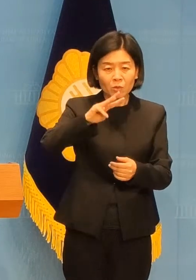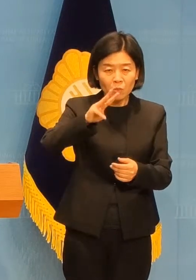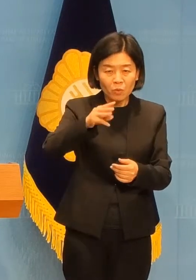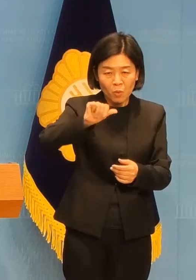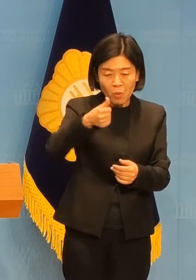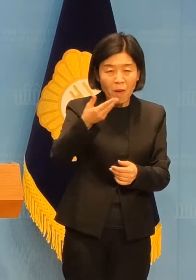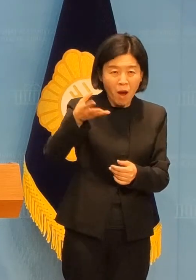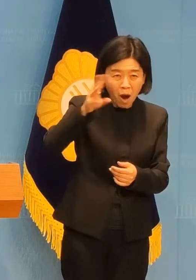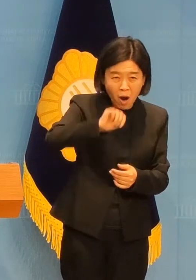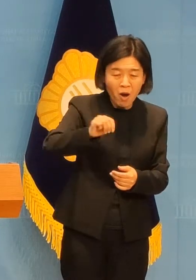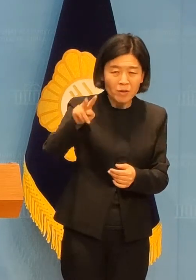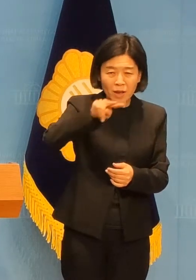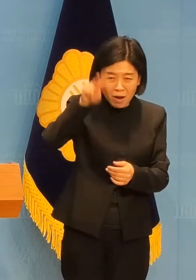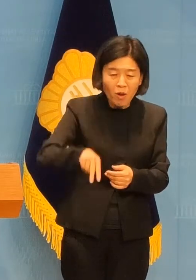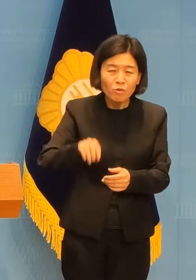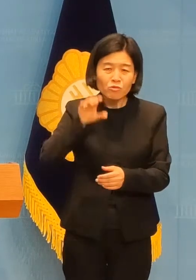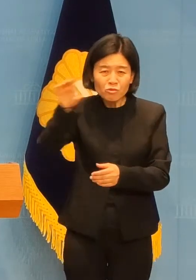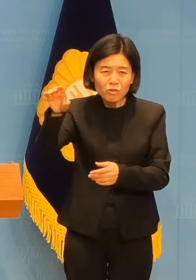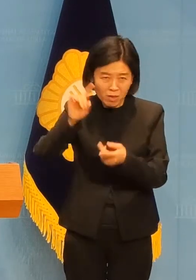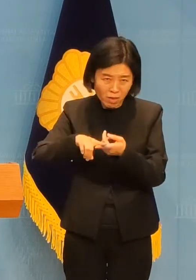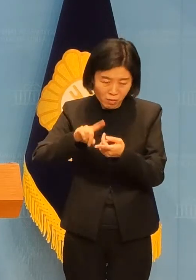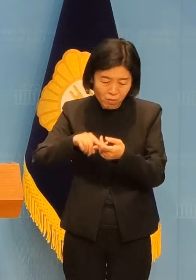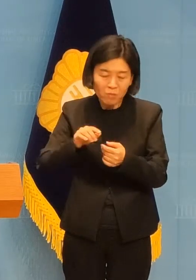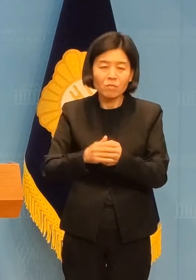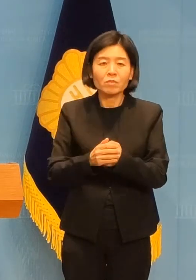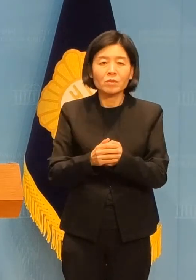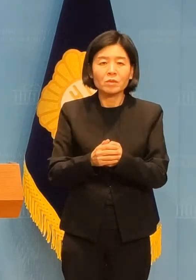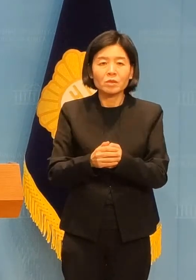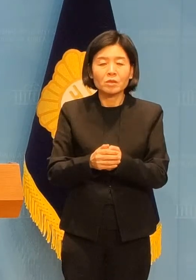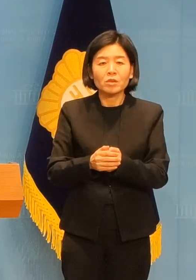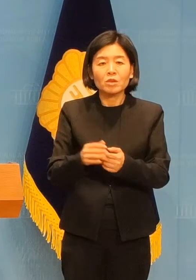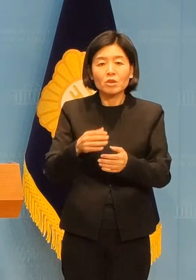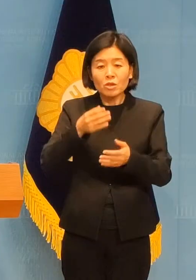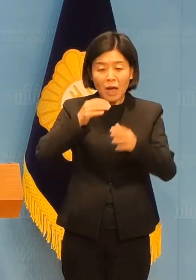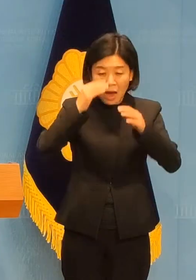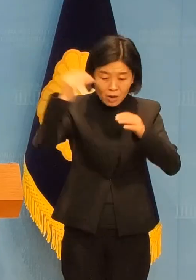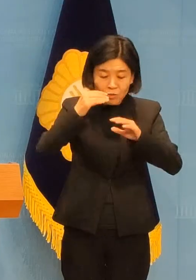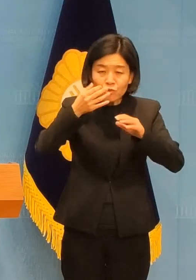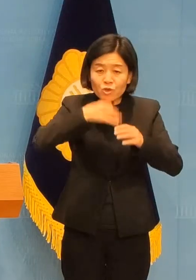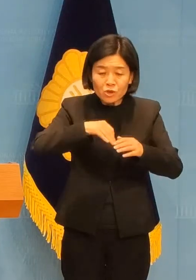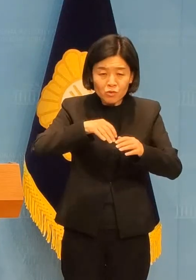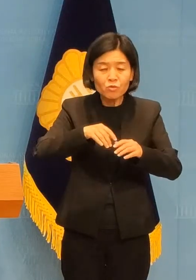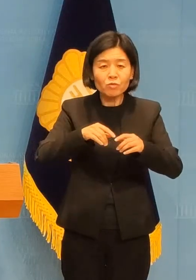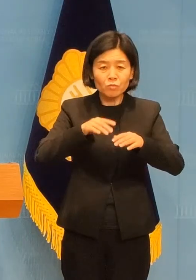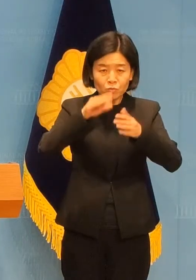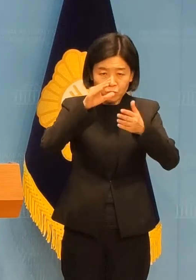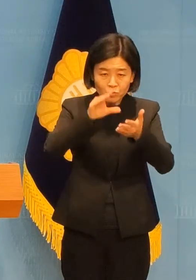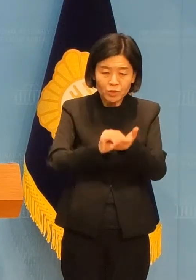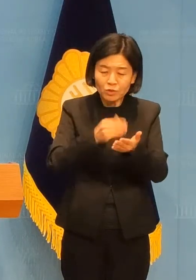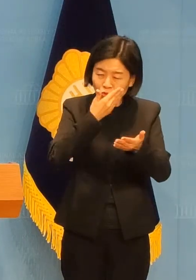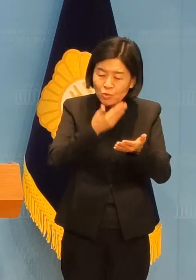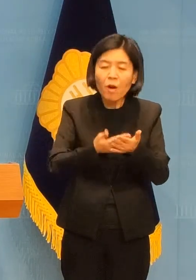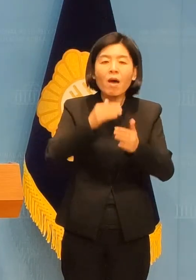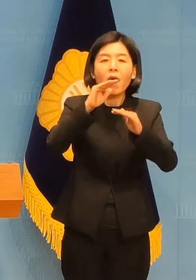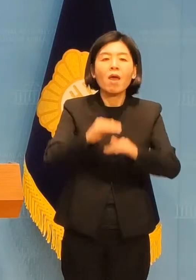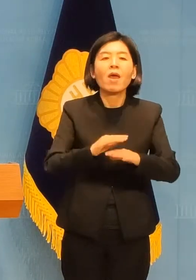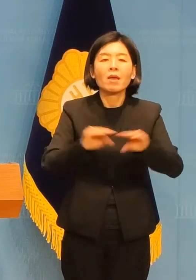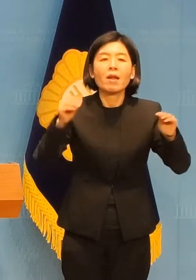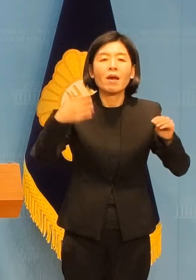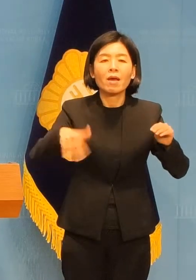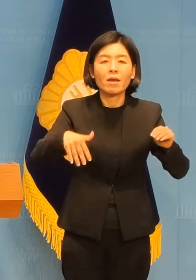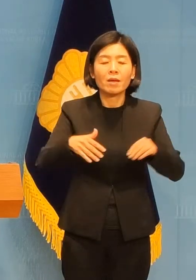투자처 결정 권한, 수익 배분 구조 등 핵심 쟁점은 해결되지 않은 것으로 보입니다. 대규모 대미